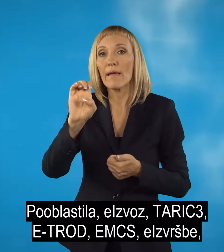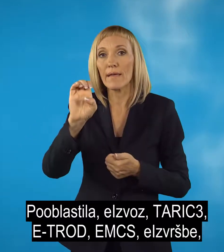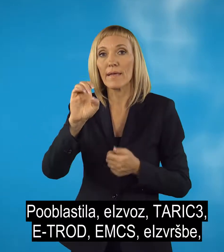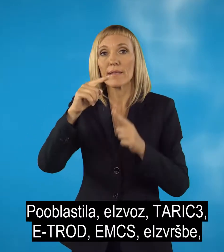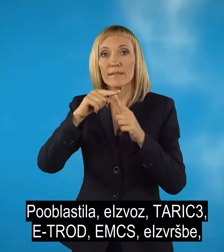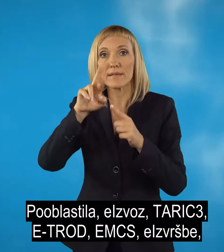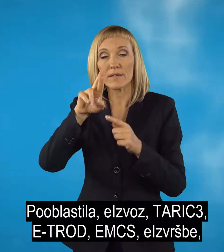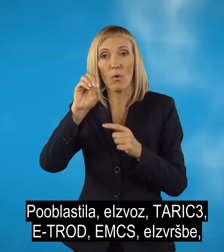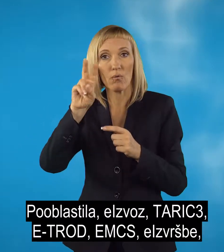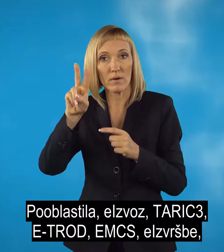e-TROD,